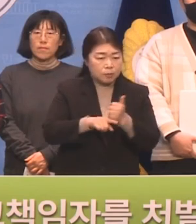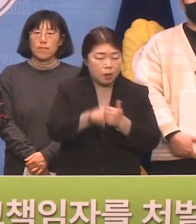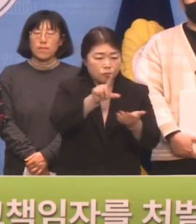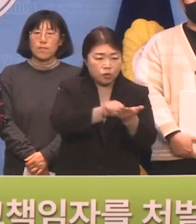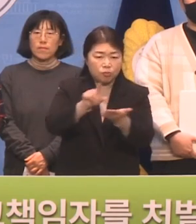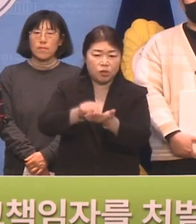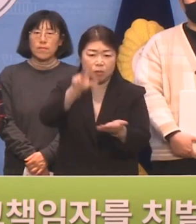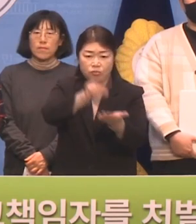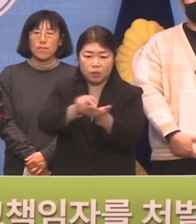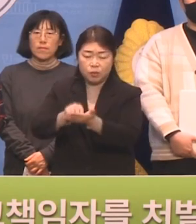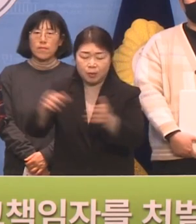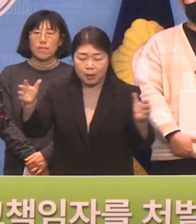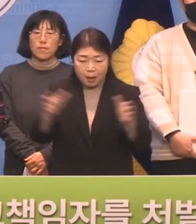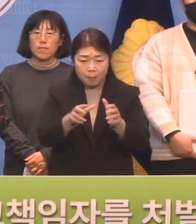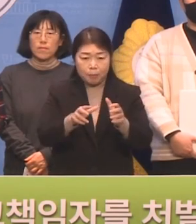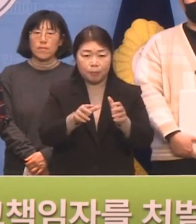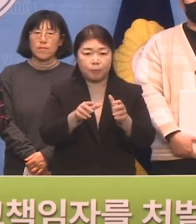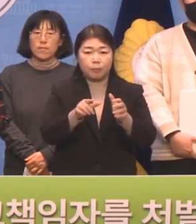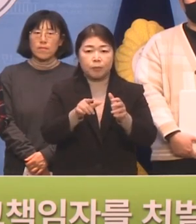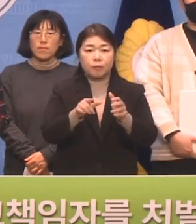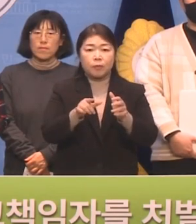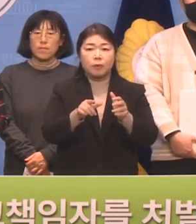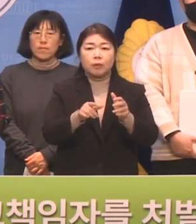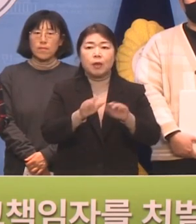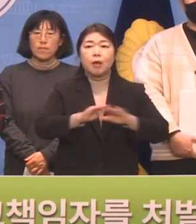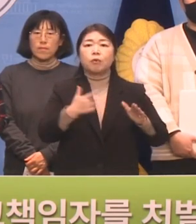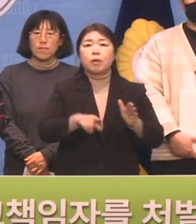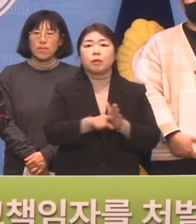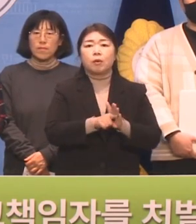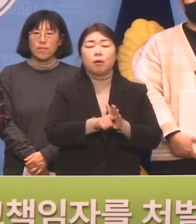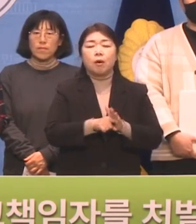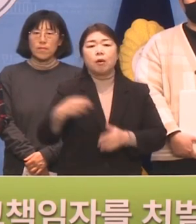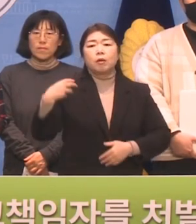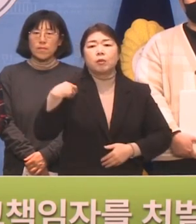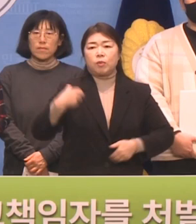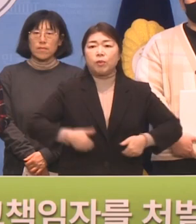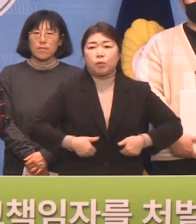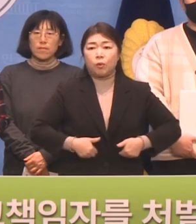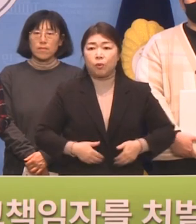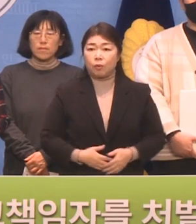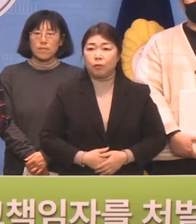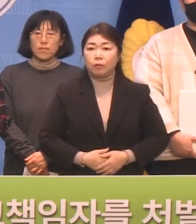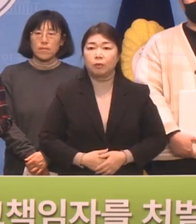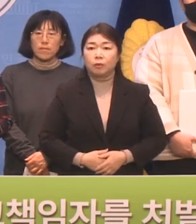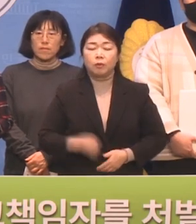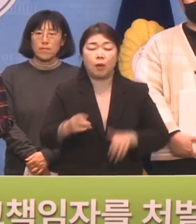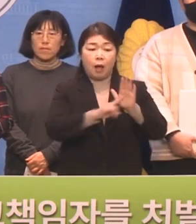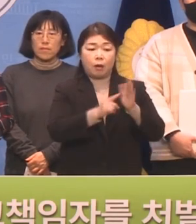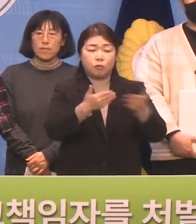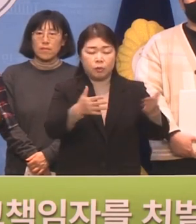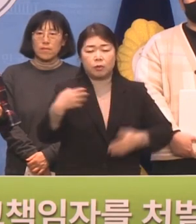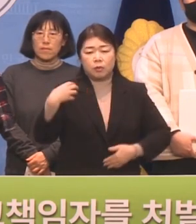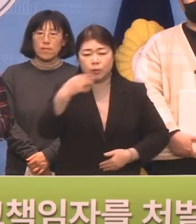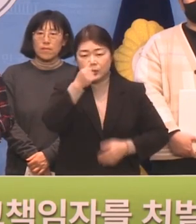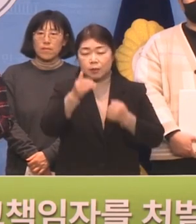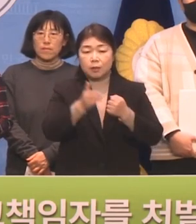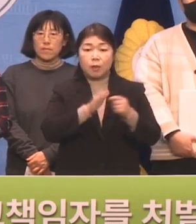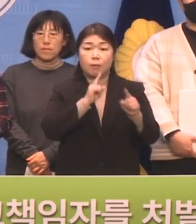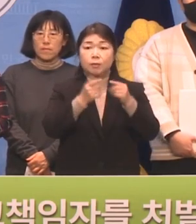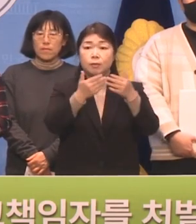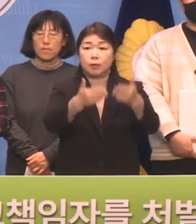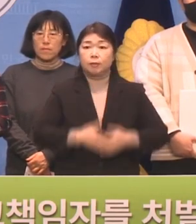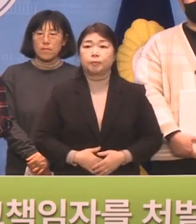밝히는 국정조사를 해야 될 의무가 있음을 알리고 이것을 촉구하러 이 자리에 나왔고요. 오늘 첫 번째